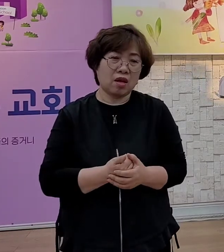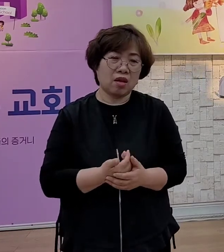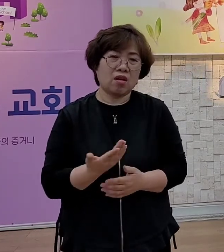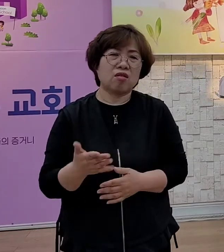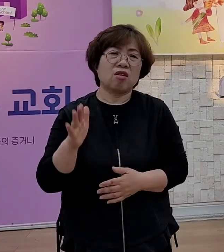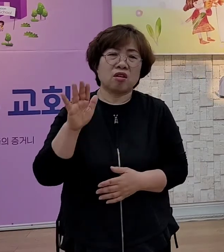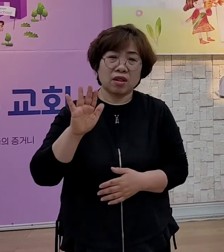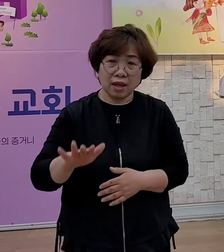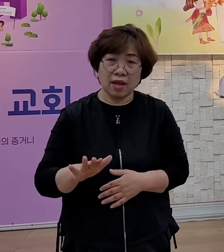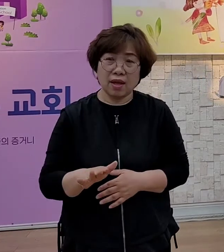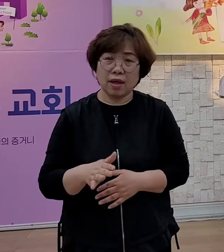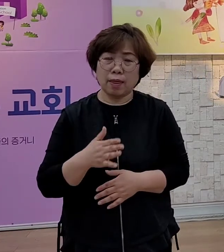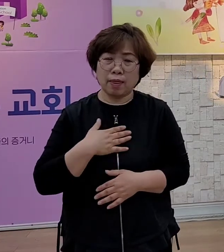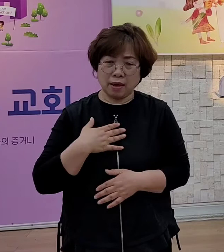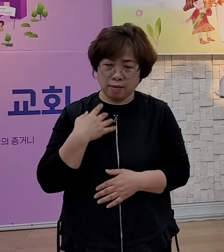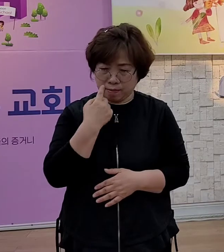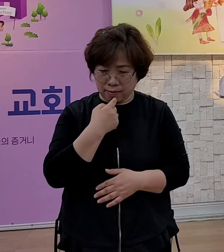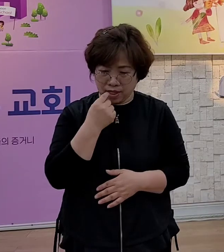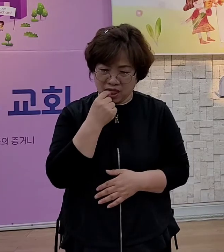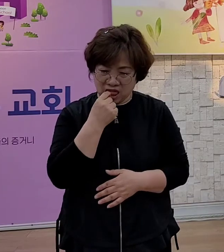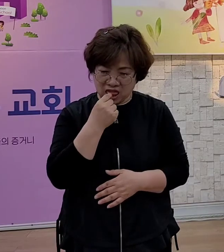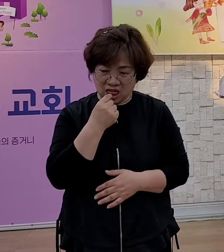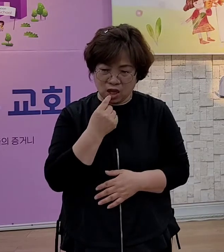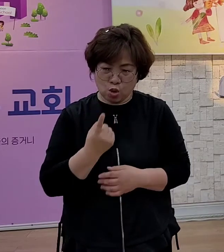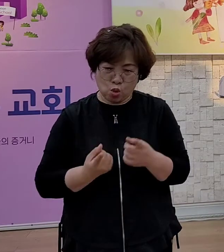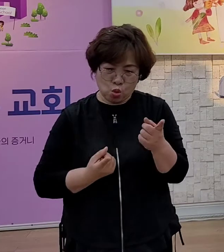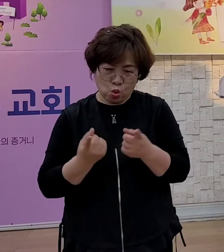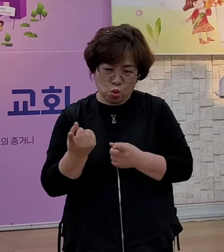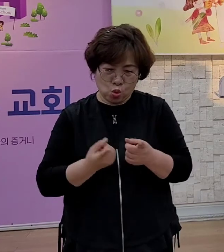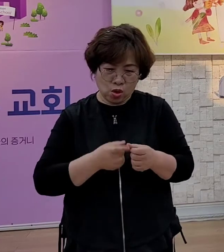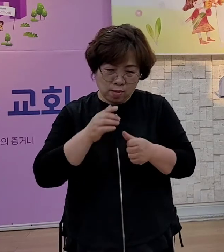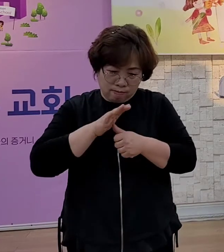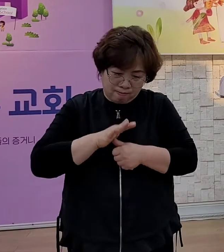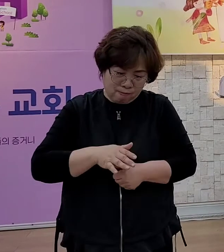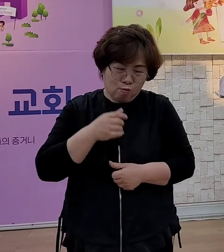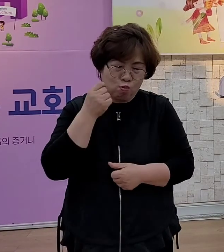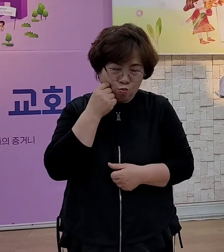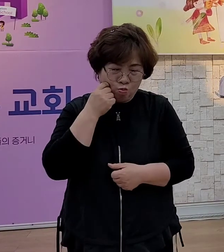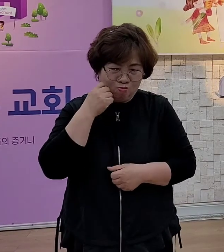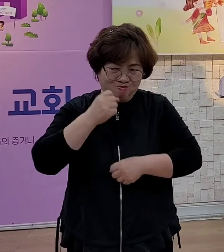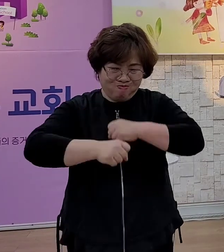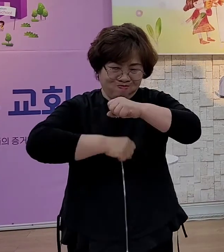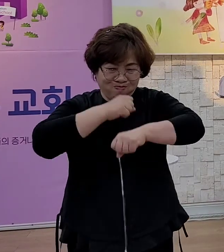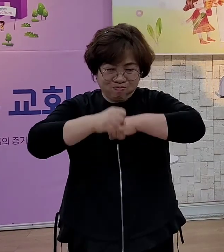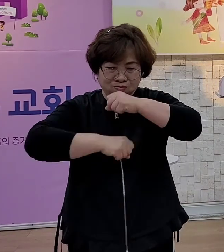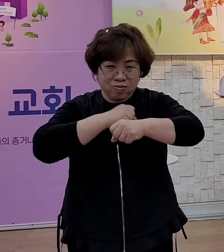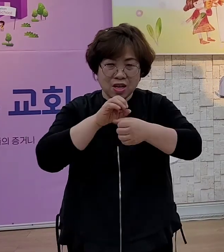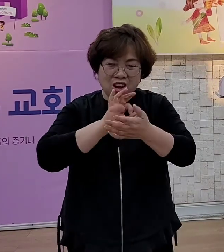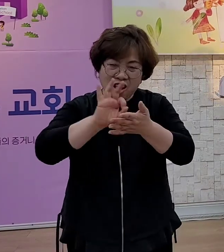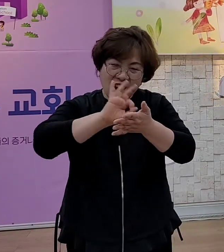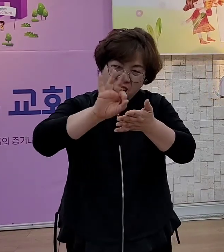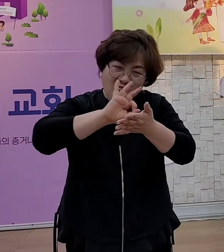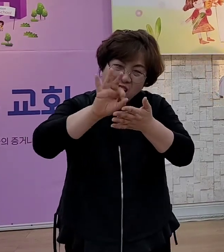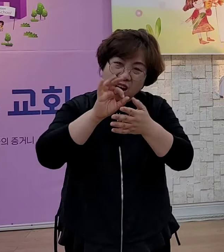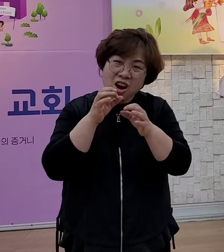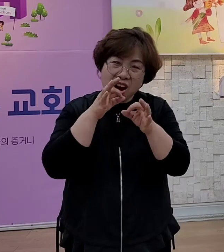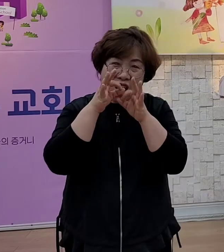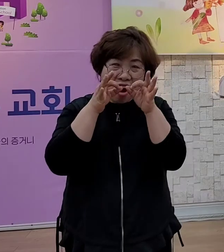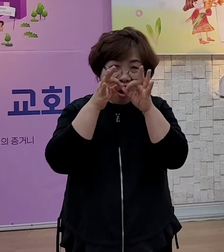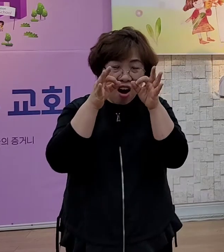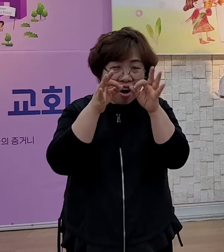그런 사람이 자기 혀를 제어하지 못하고 함부로 기분대로 감정대로 이렇게